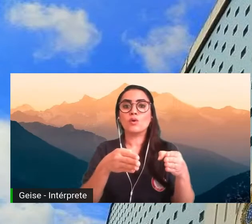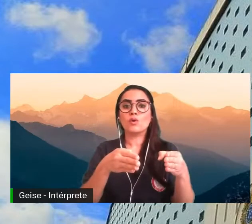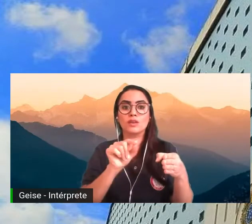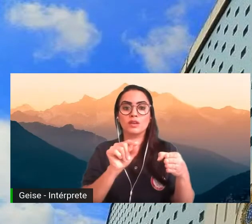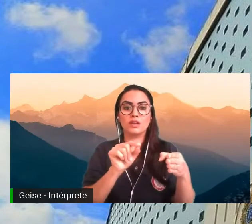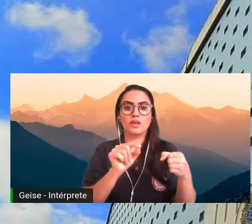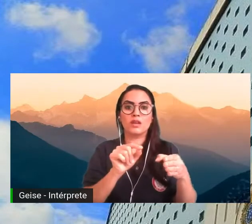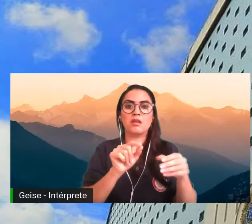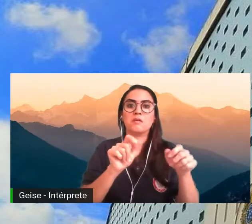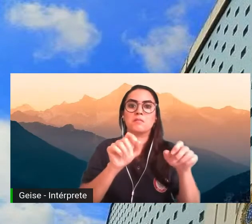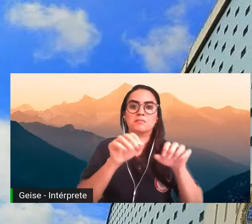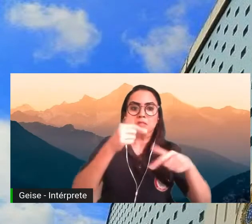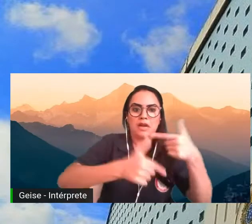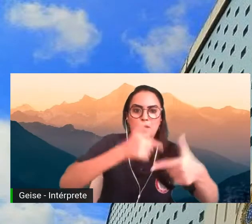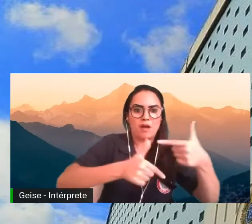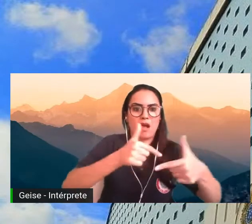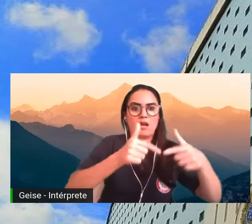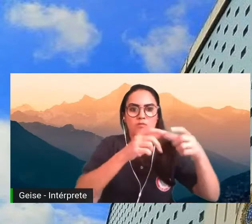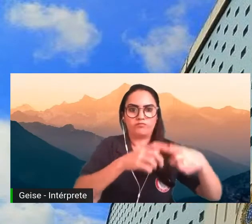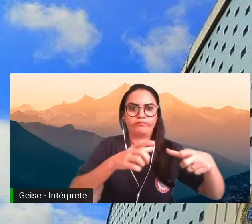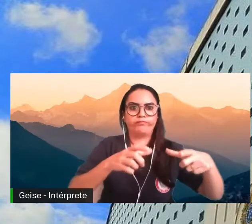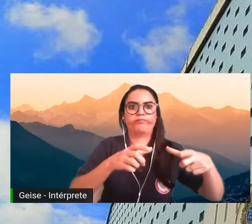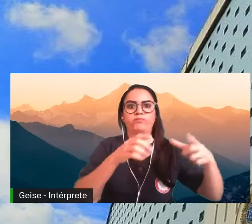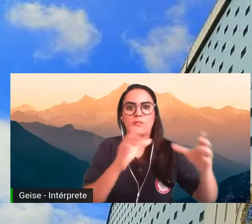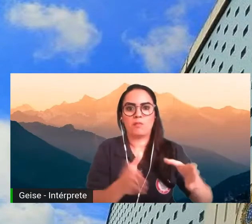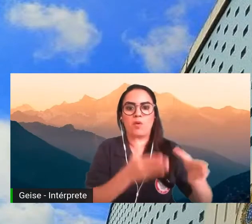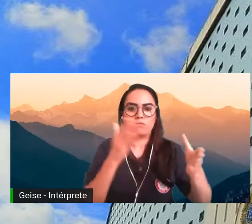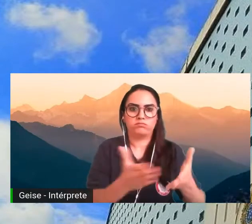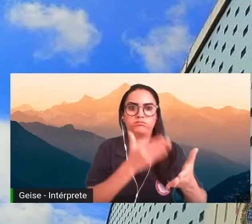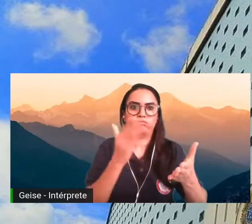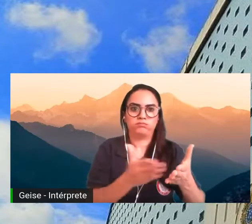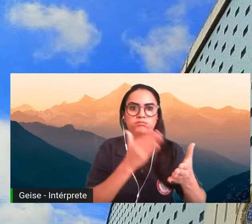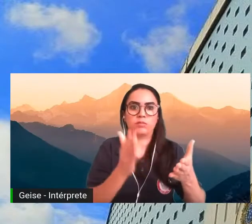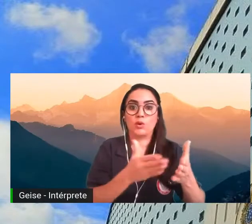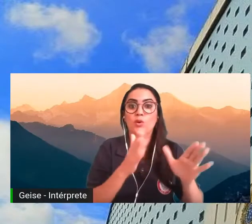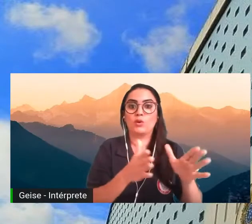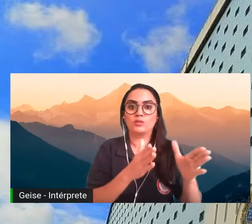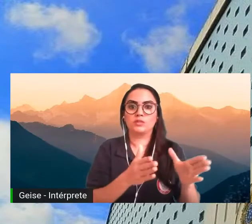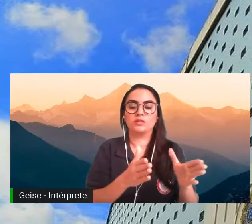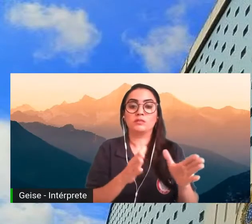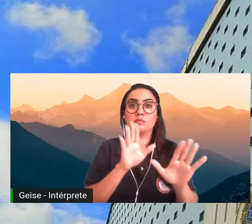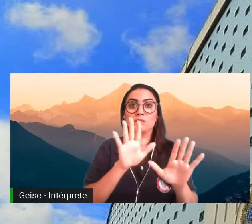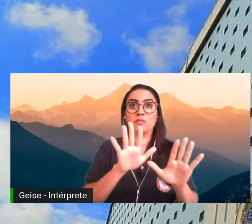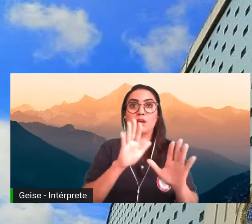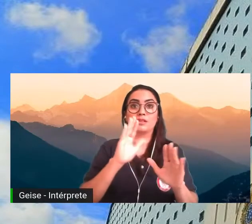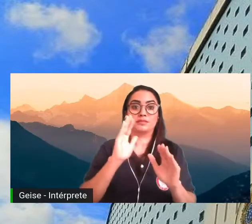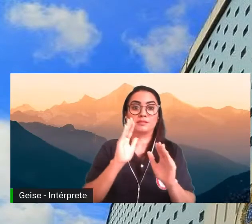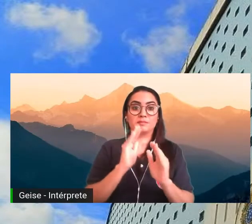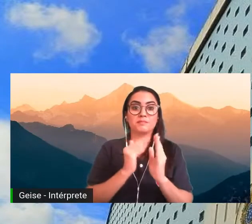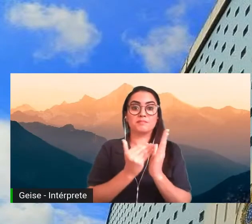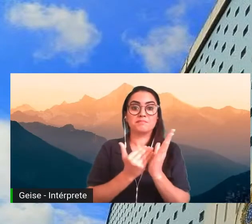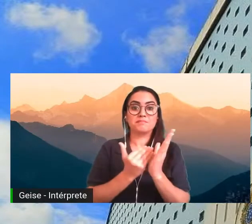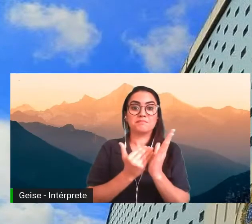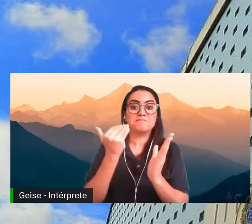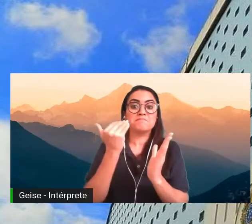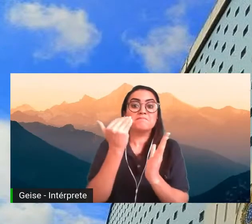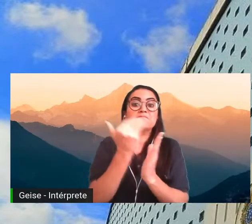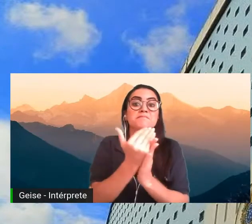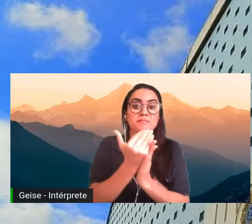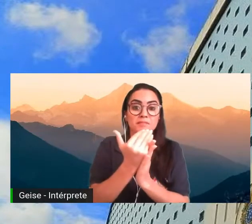normas produtivas. Mas em outro sentido, que vai além dos interesses escritos da produção para o mercado,